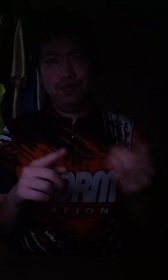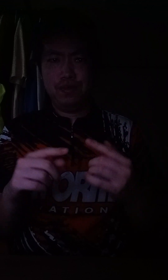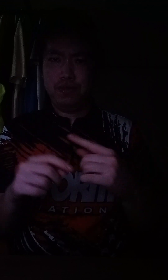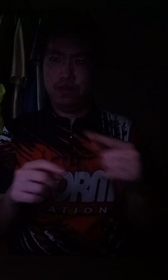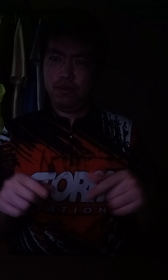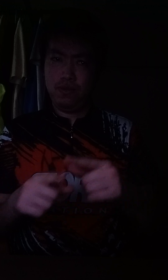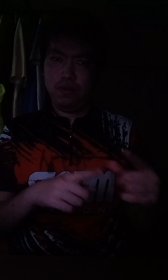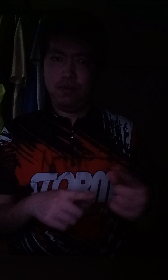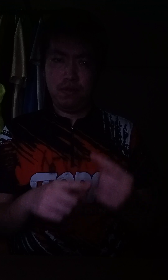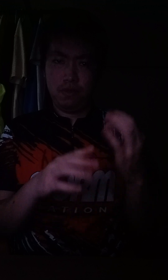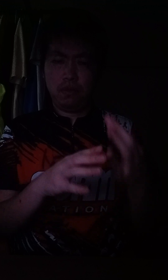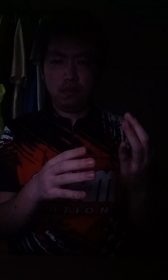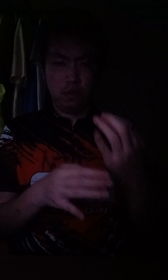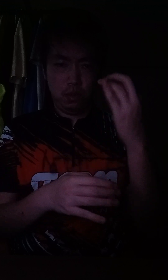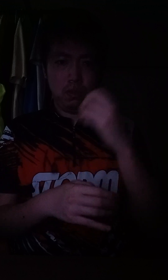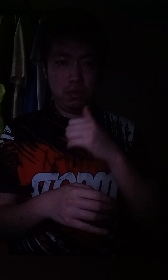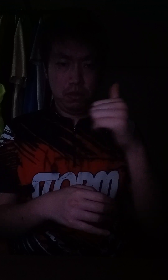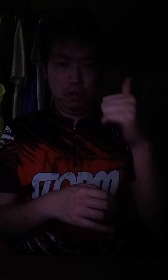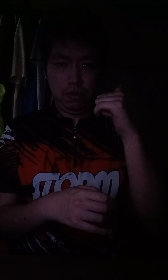해주는 게 최선이랍니다.